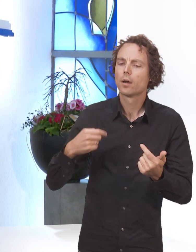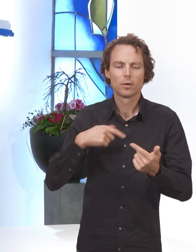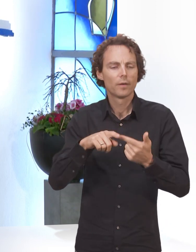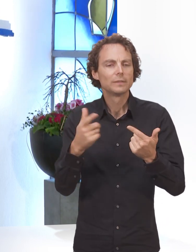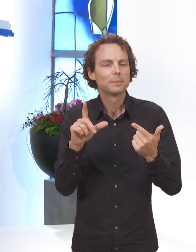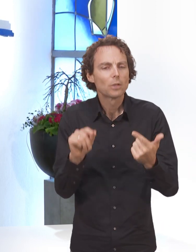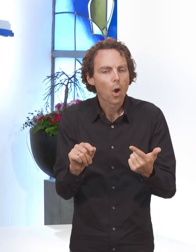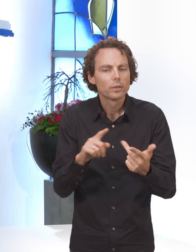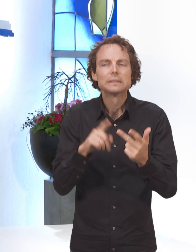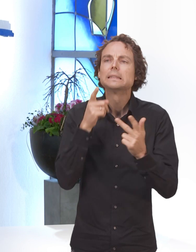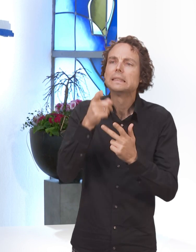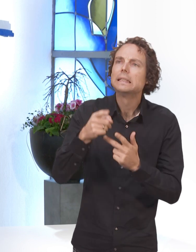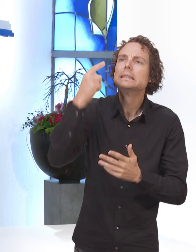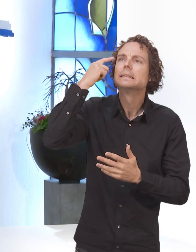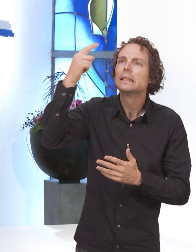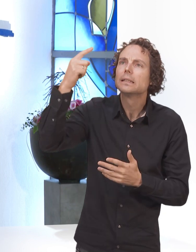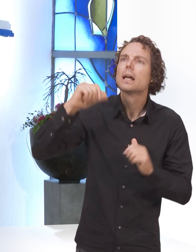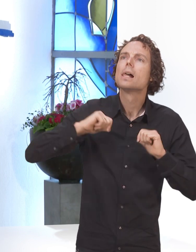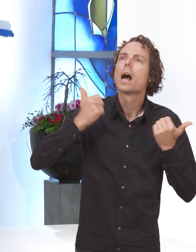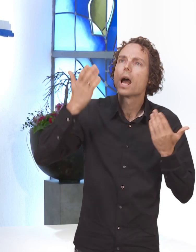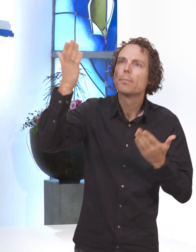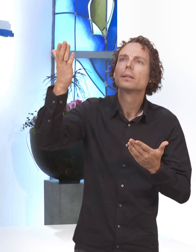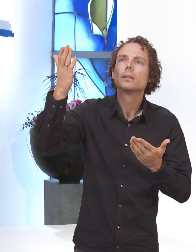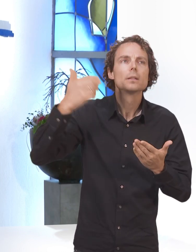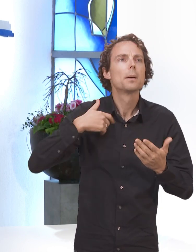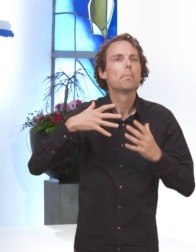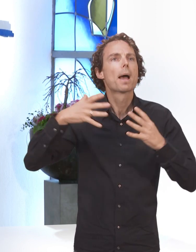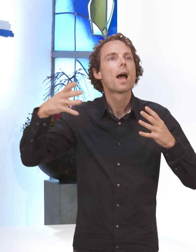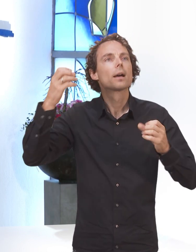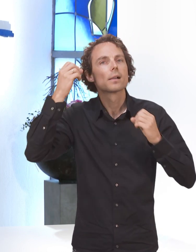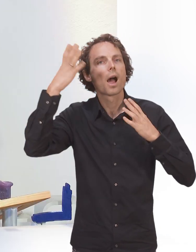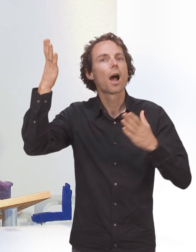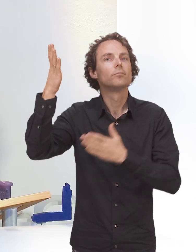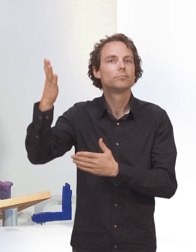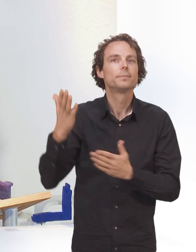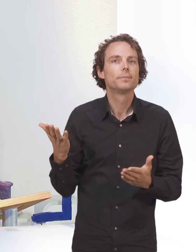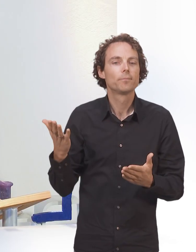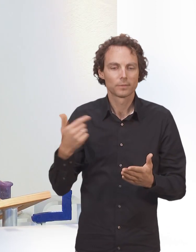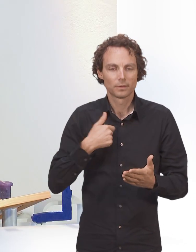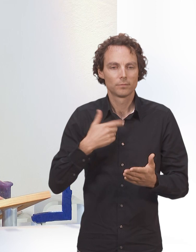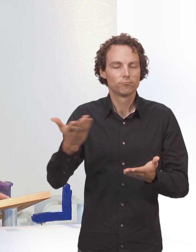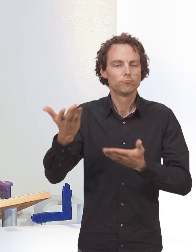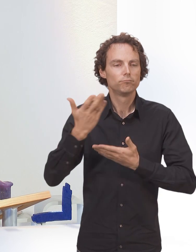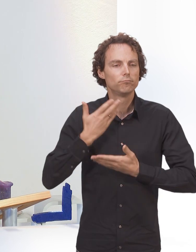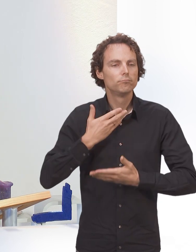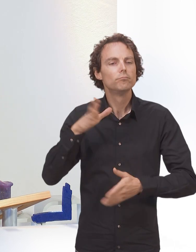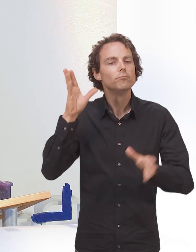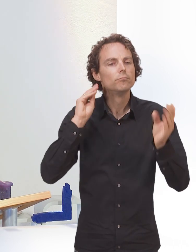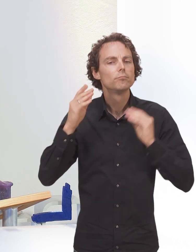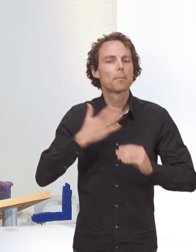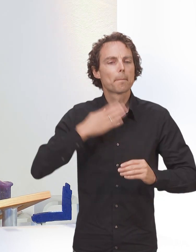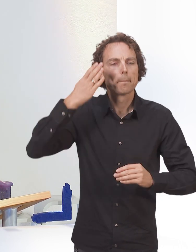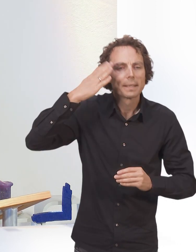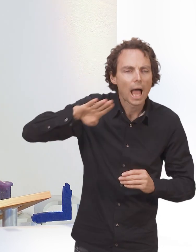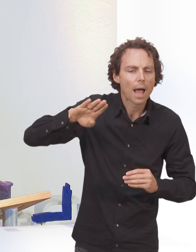soll. Das Ziel und der Sinn, das Leben, wird mir immer klarer. Ich erfahre meine Begabung, erlebe